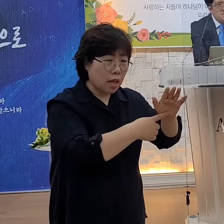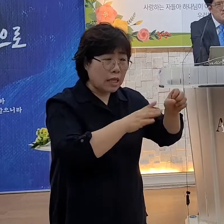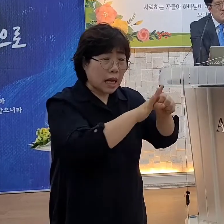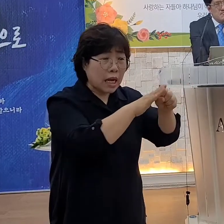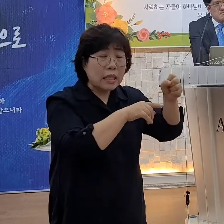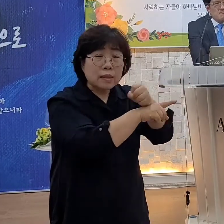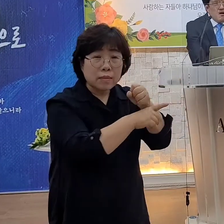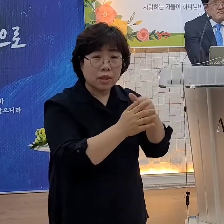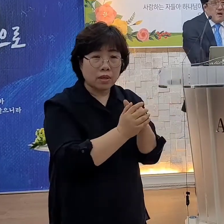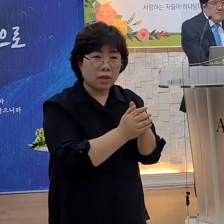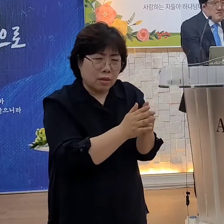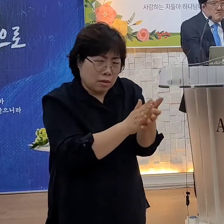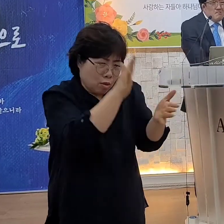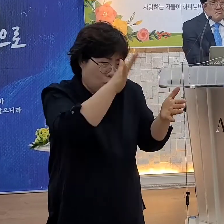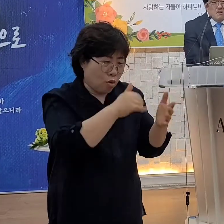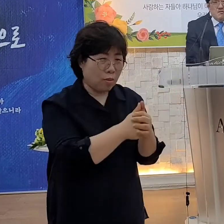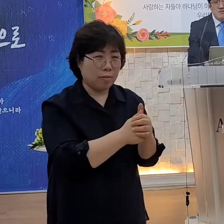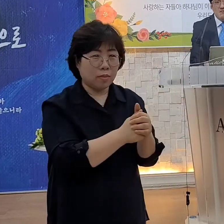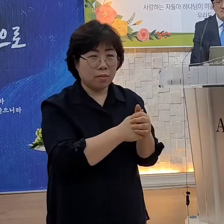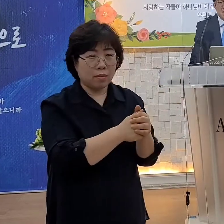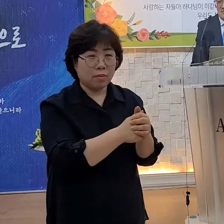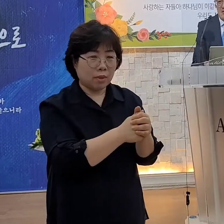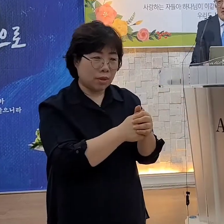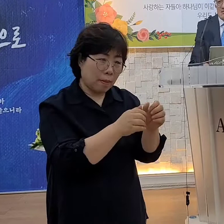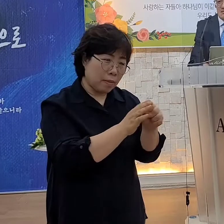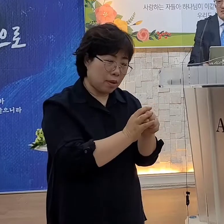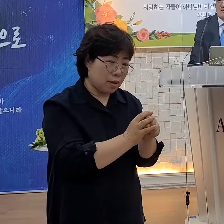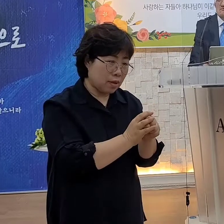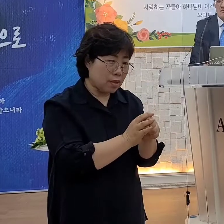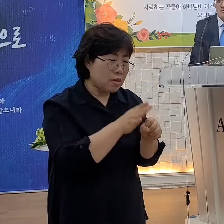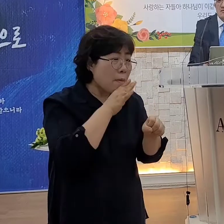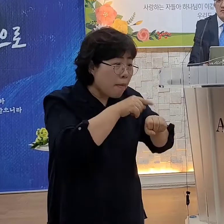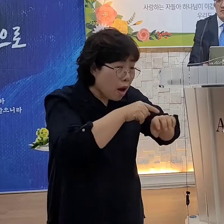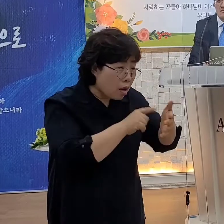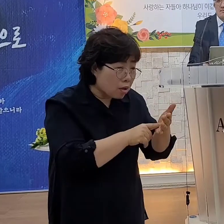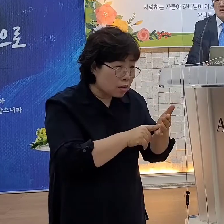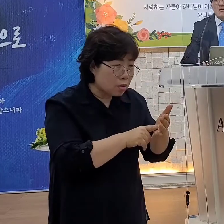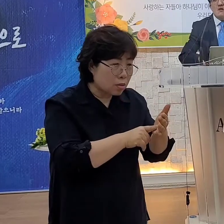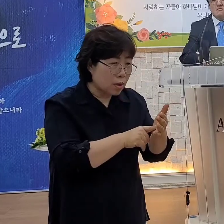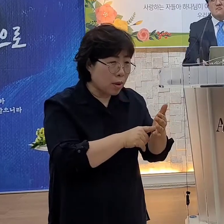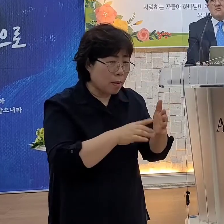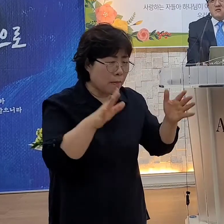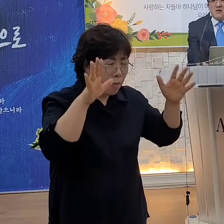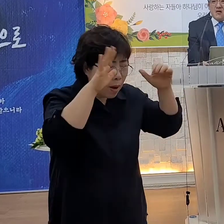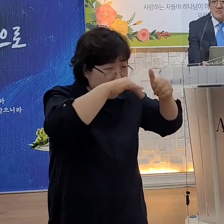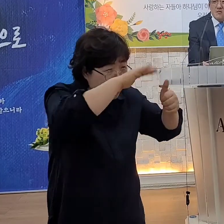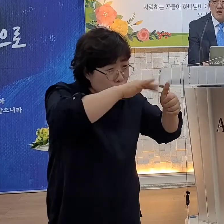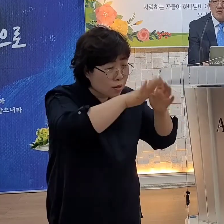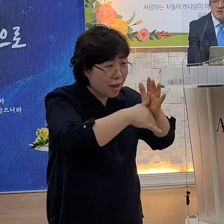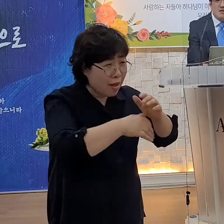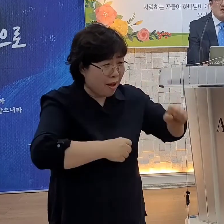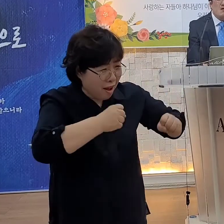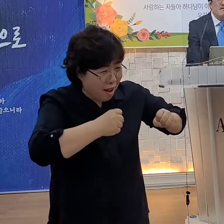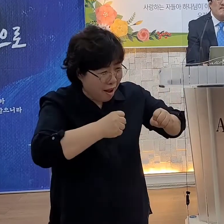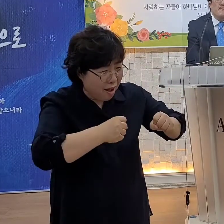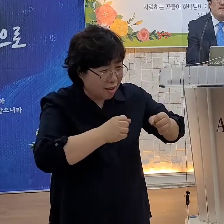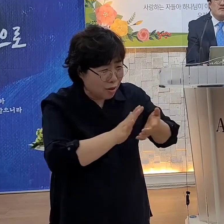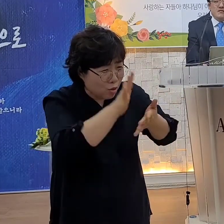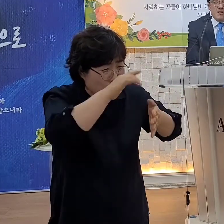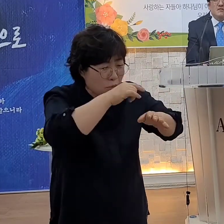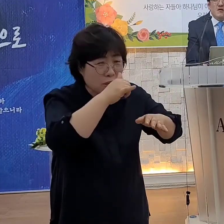진심. 그리고 막 밤새도록 언제라도 부르면 달려가는 그 열정. 우리 이게 젊을 때 사랑 아닙니까?